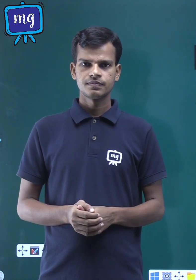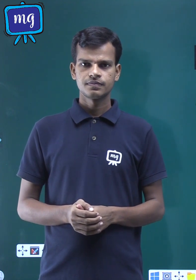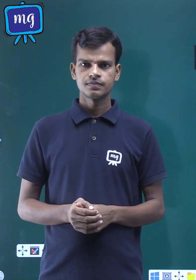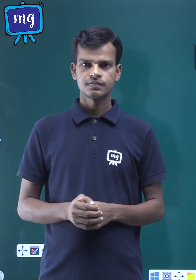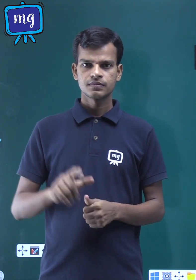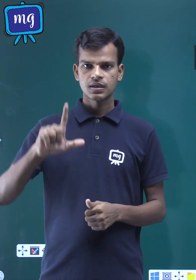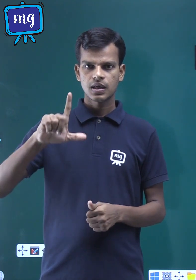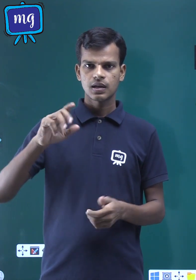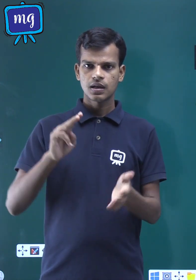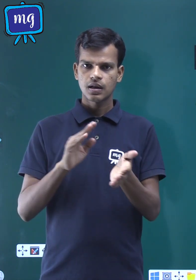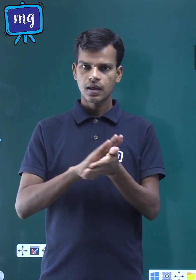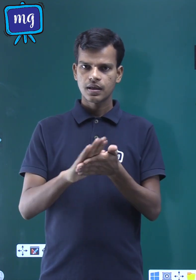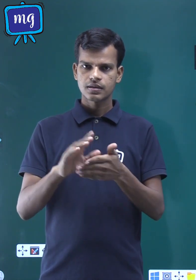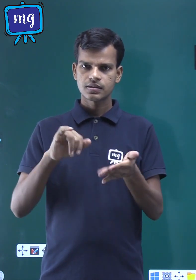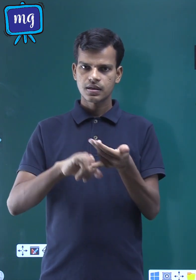LHS